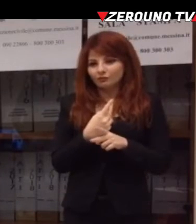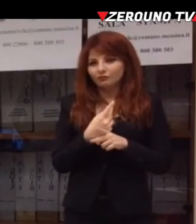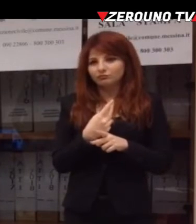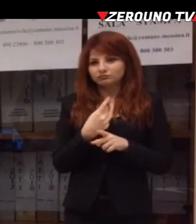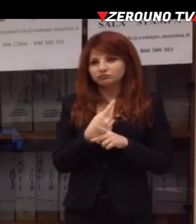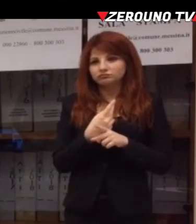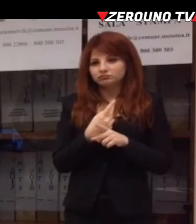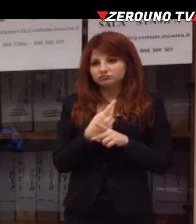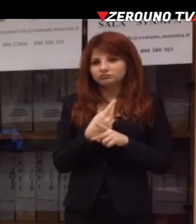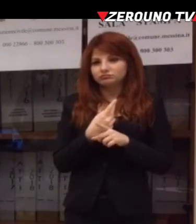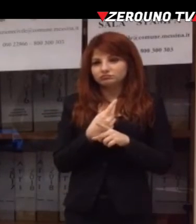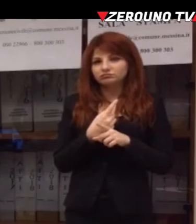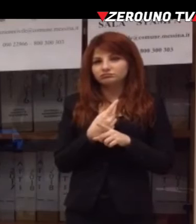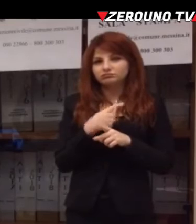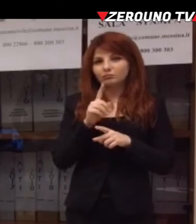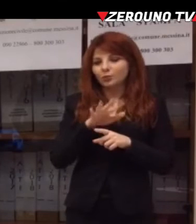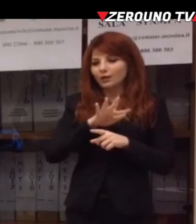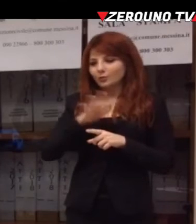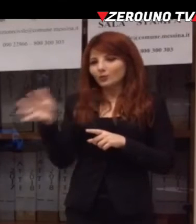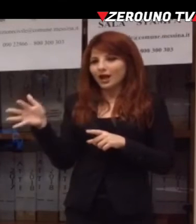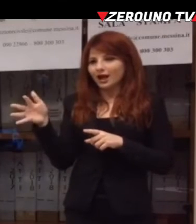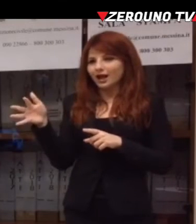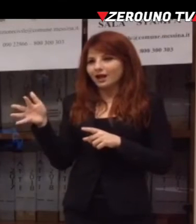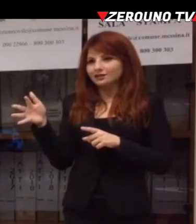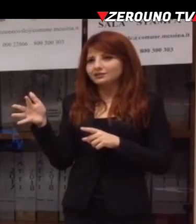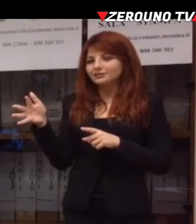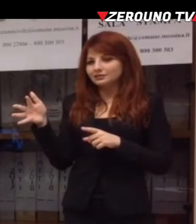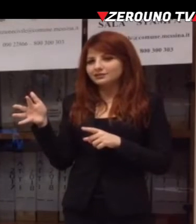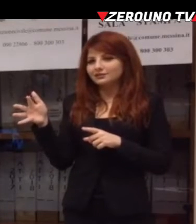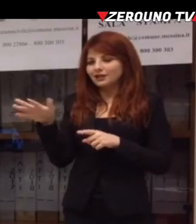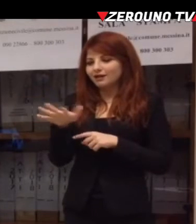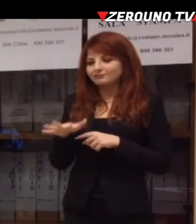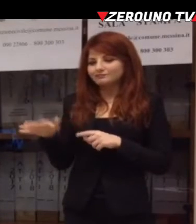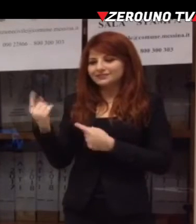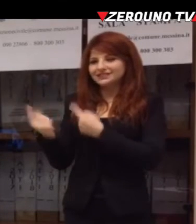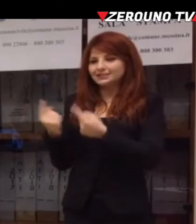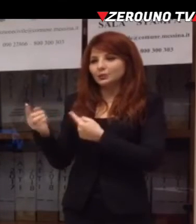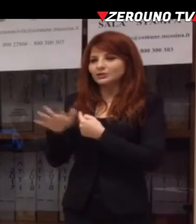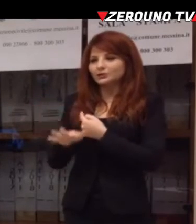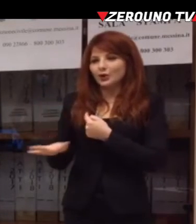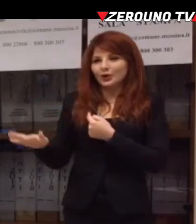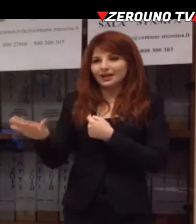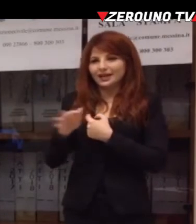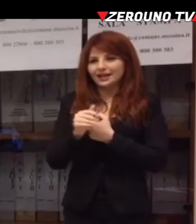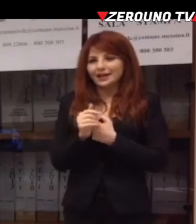aspetti che ho trascurato e come capita poi nella vita non mi vorrei ritrovare